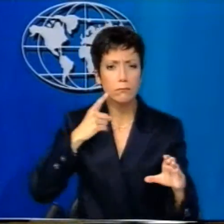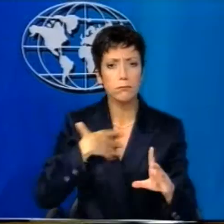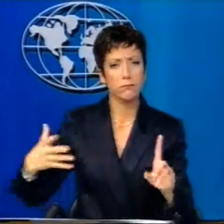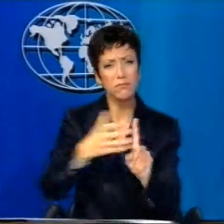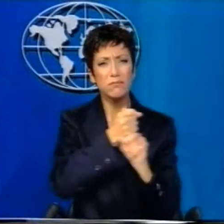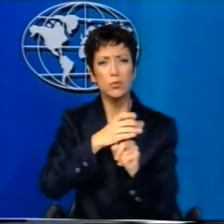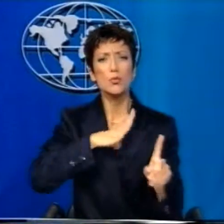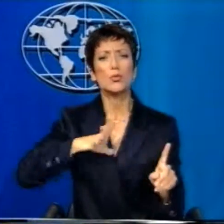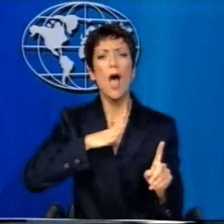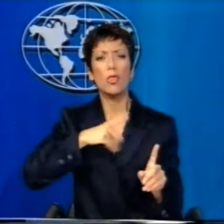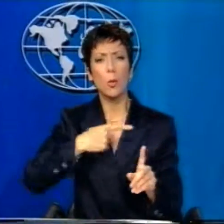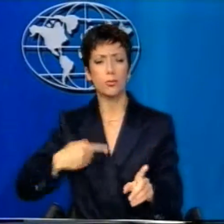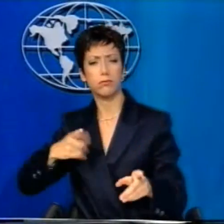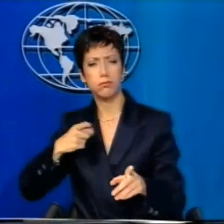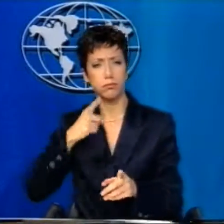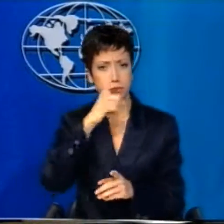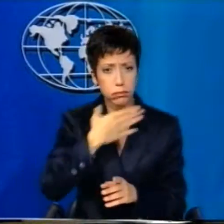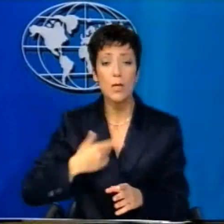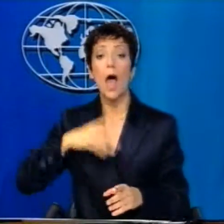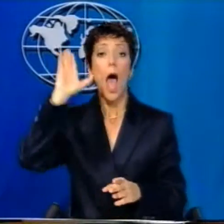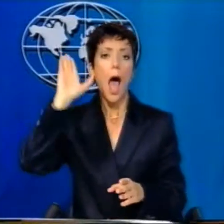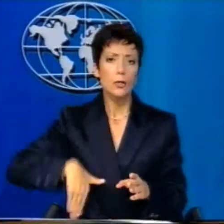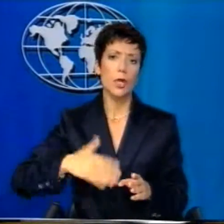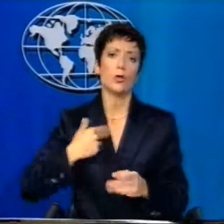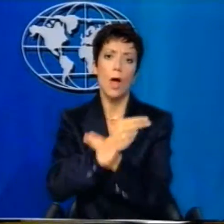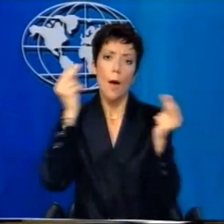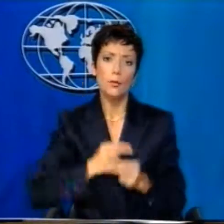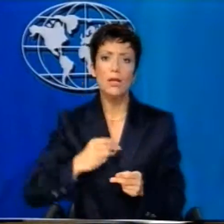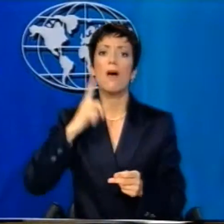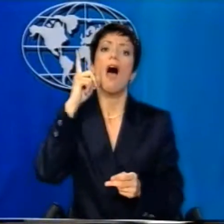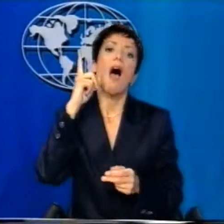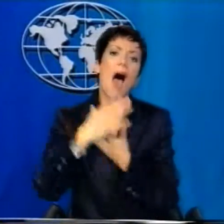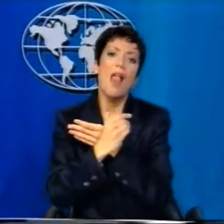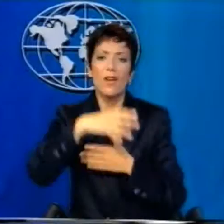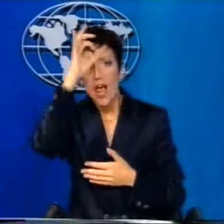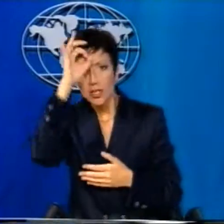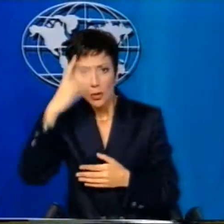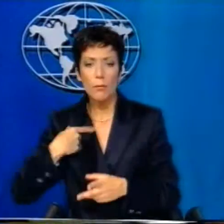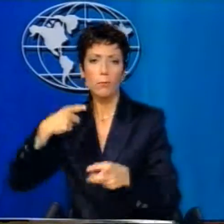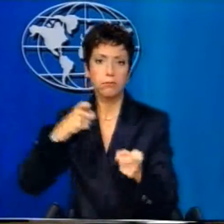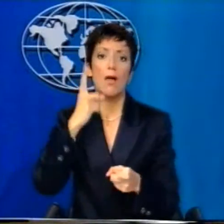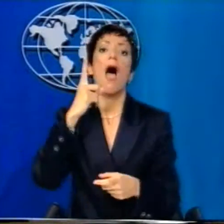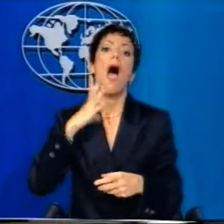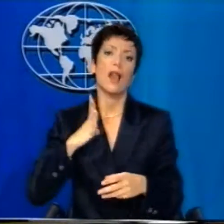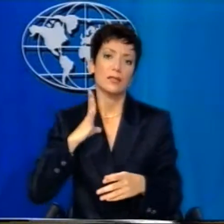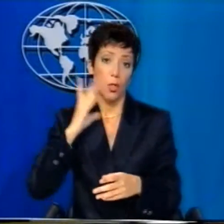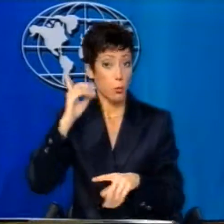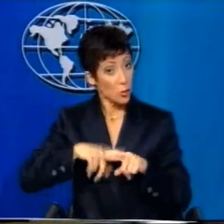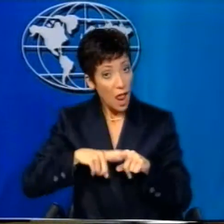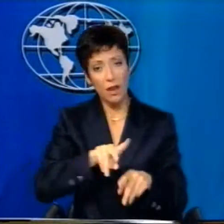το λεωφορείο στην Αλβανία. Οι περιγραφές τους για όσα διαδραματίστηκαν στο πούλμαν του τρόμου είναι συγκλονιστικές